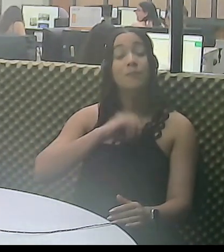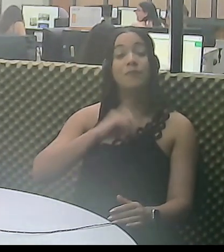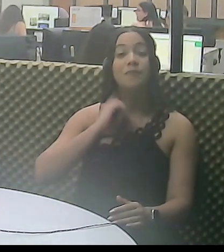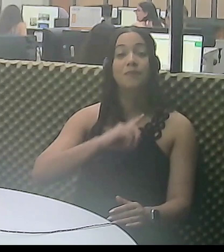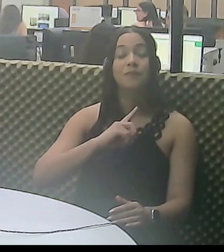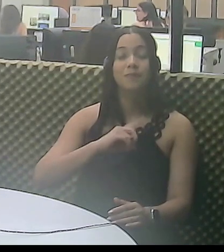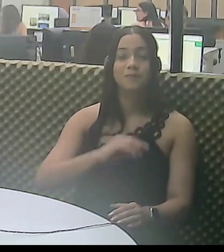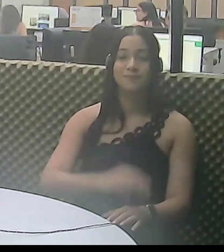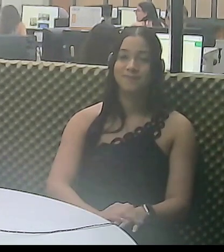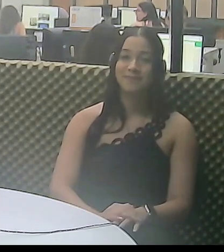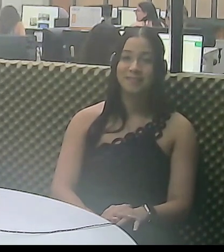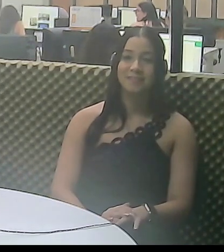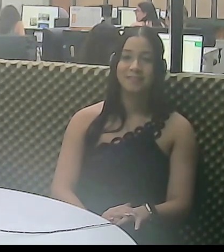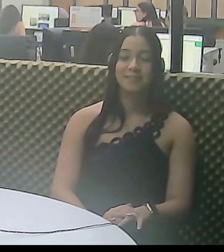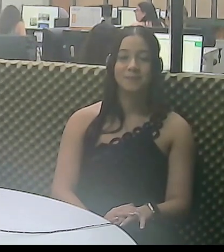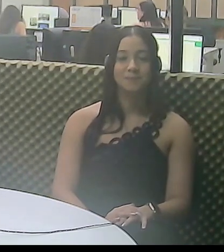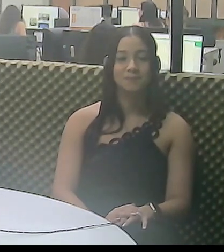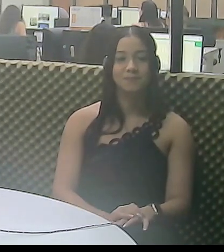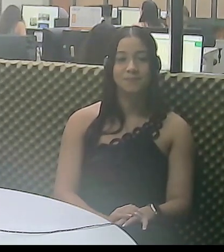do Interior.